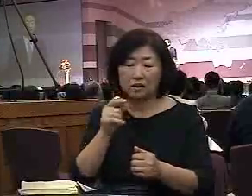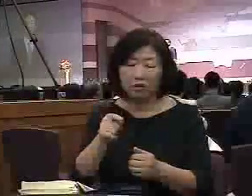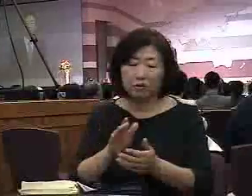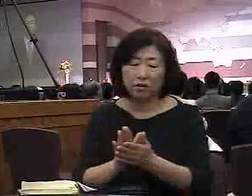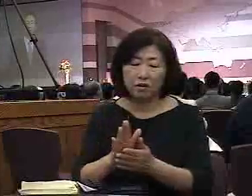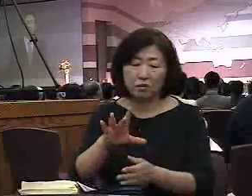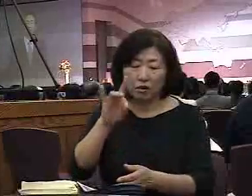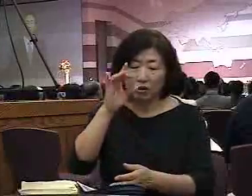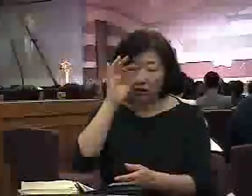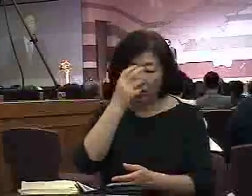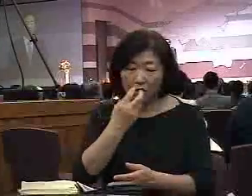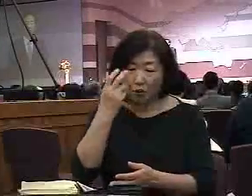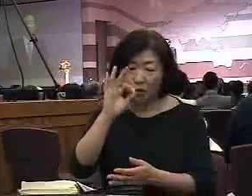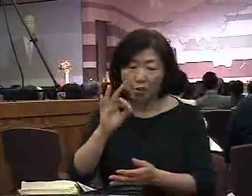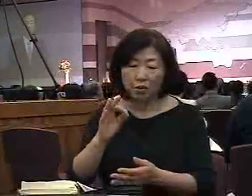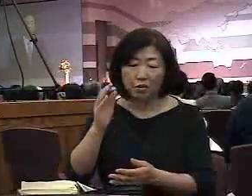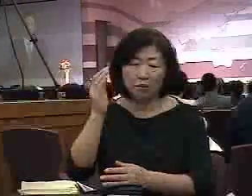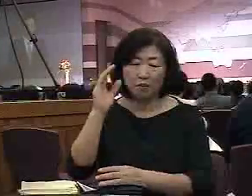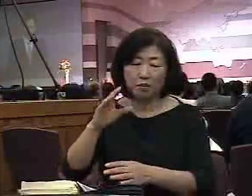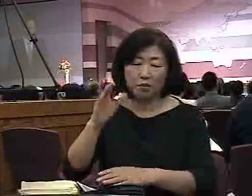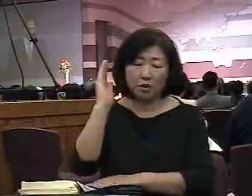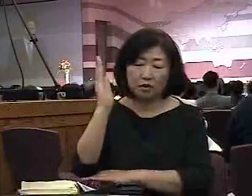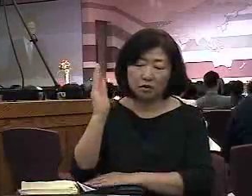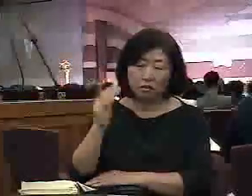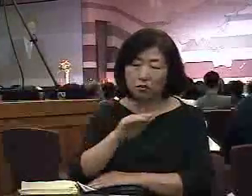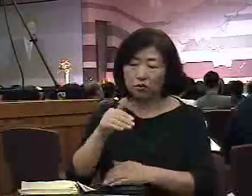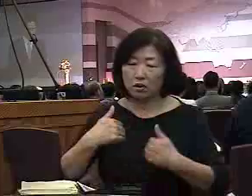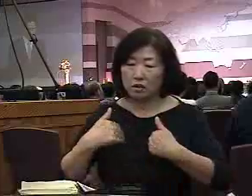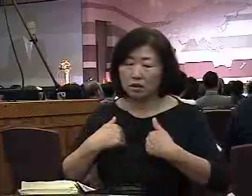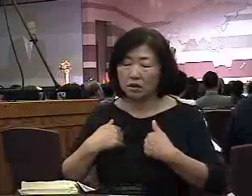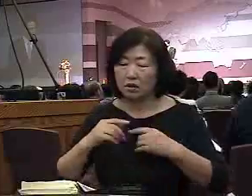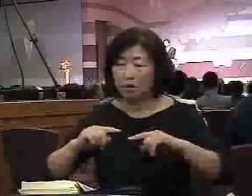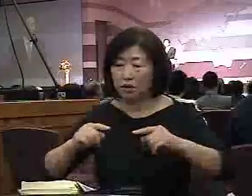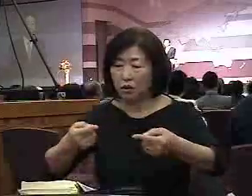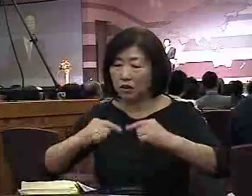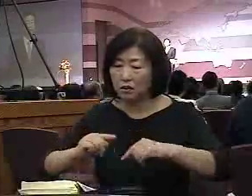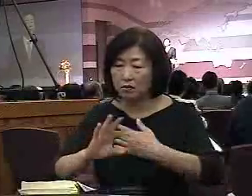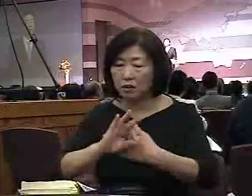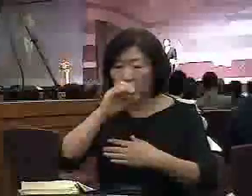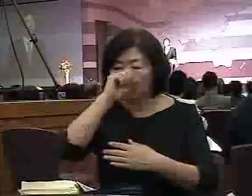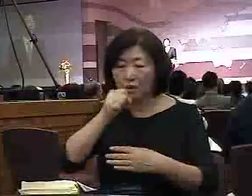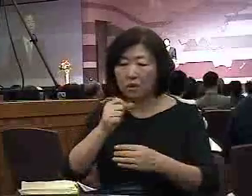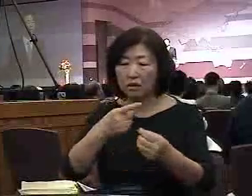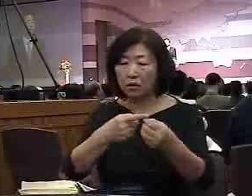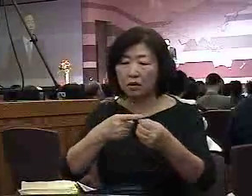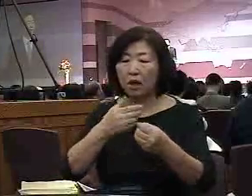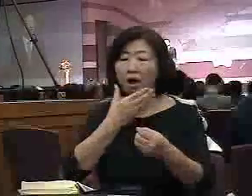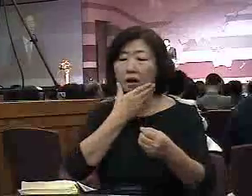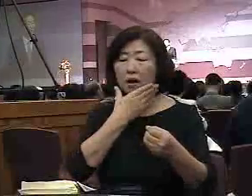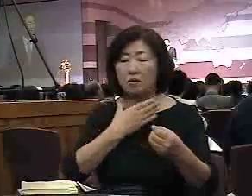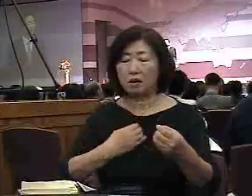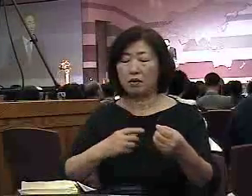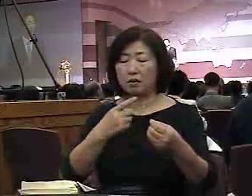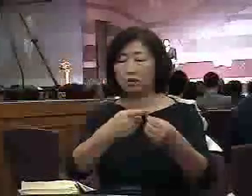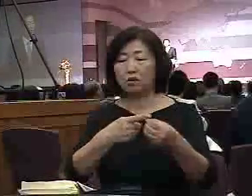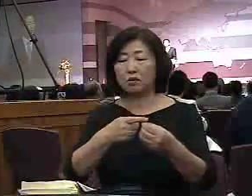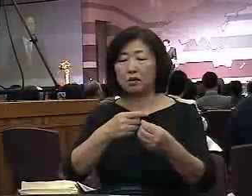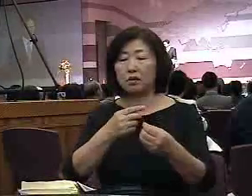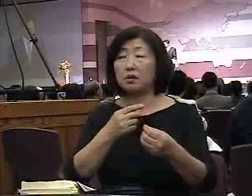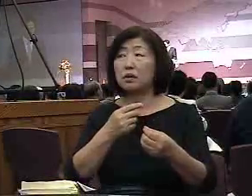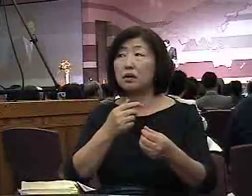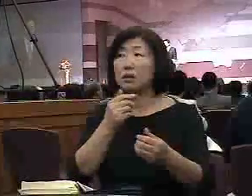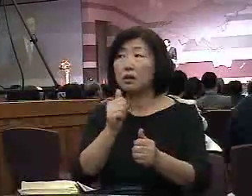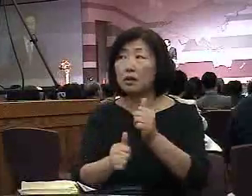한번 살펴보면서 그 말씀을 우리에게 적용하면 좋겠습니다. 첫째로 하나님께서 아브라함에게 내신 첫 번째